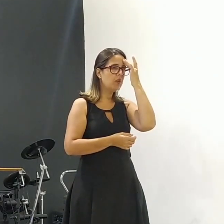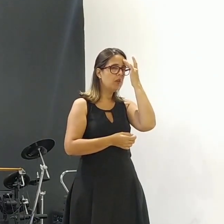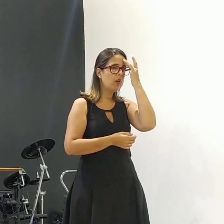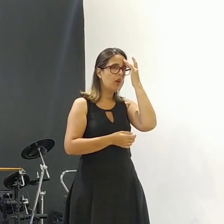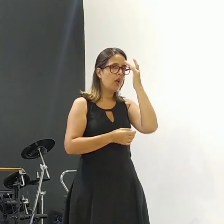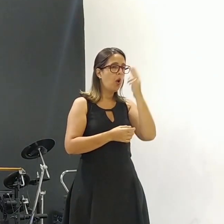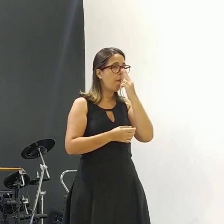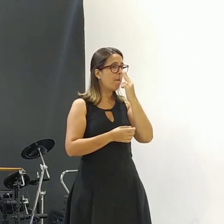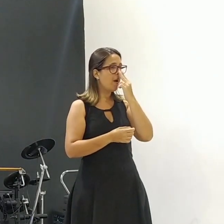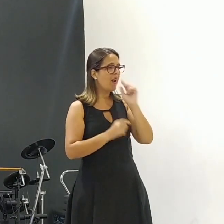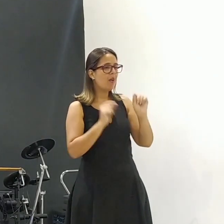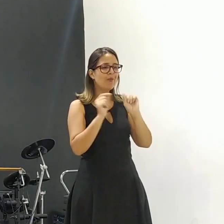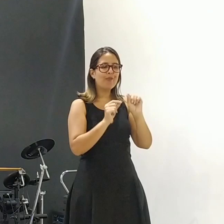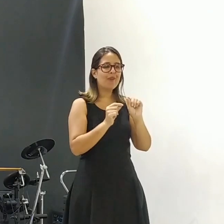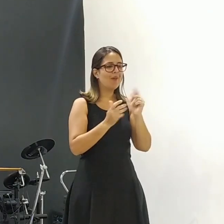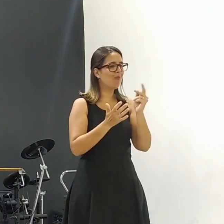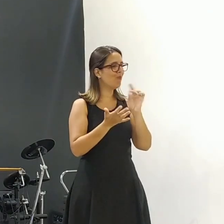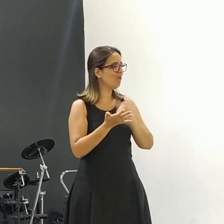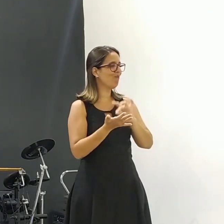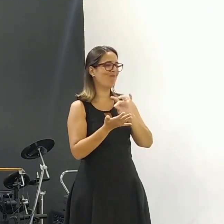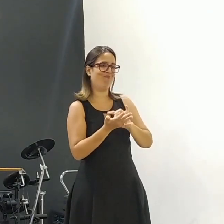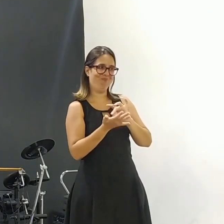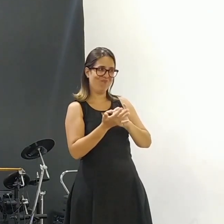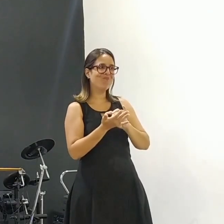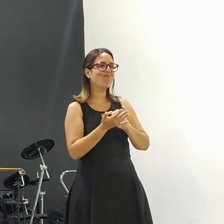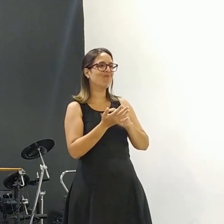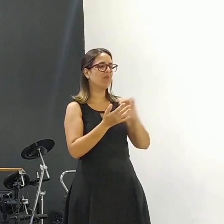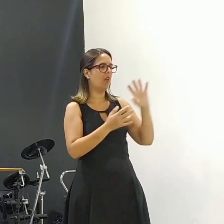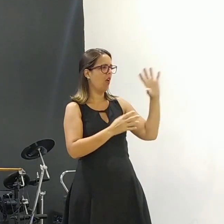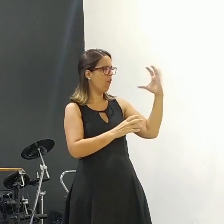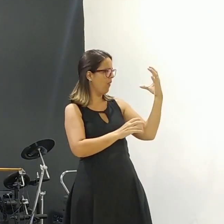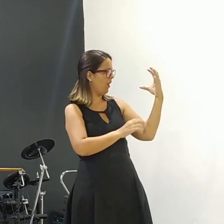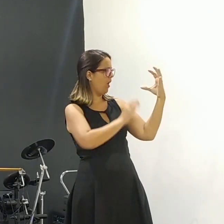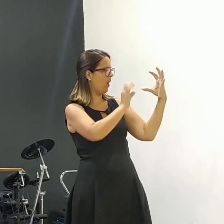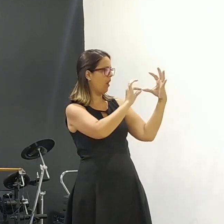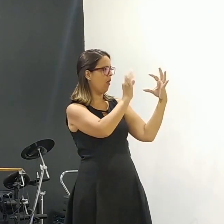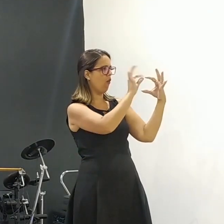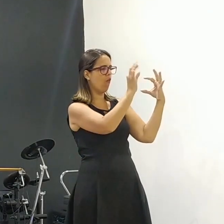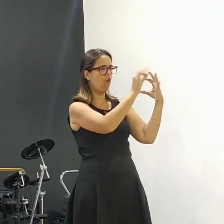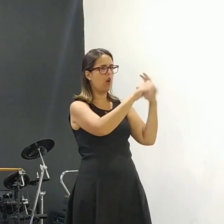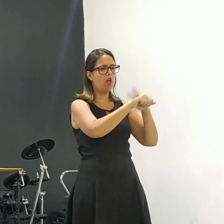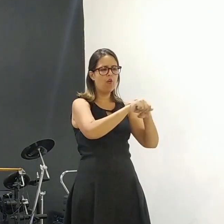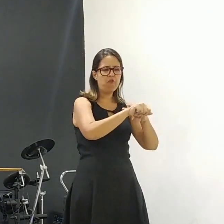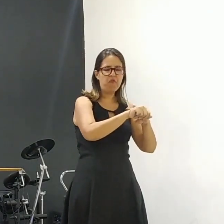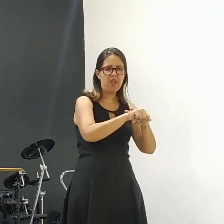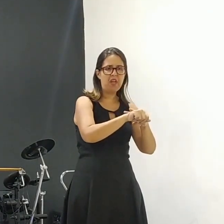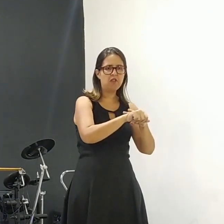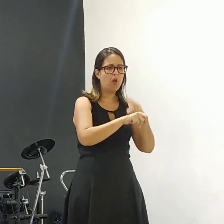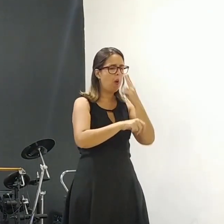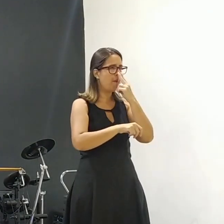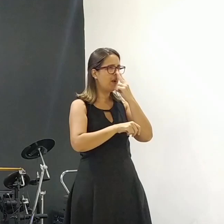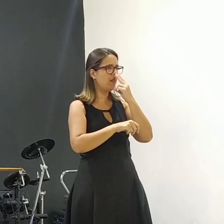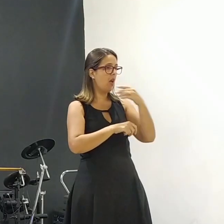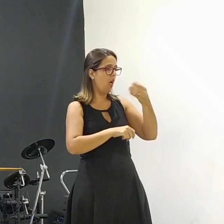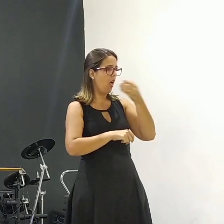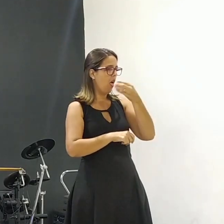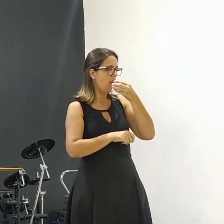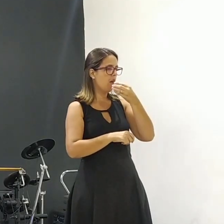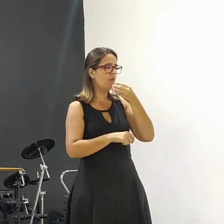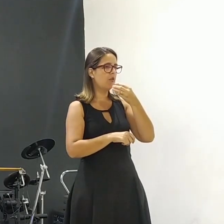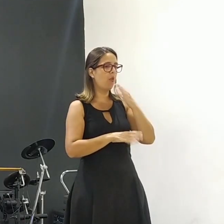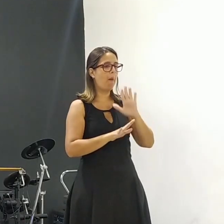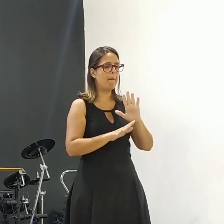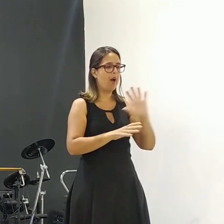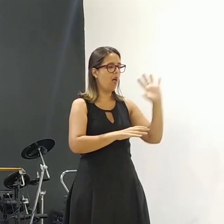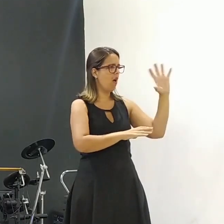A figueira com folhas verdes era uma figueira que mostrava que ela estava na época de dar fruto, mas